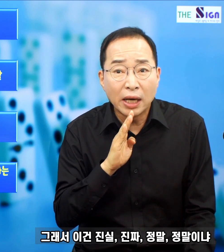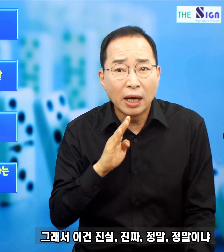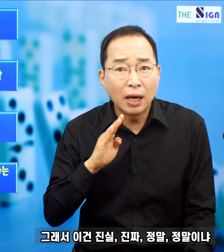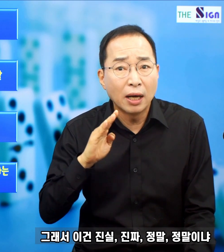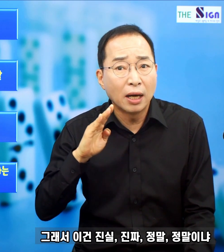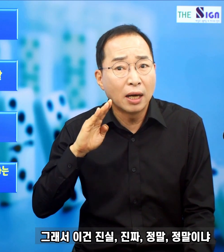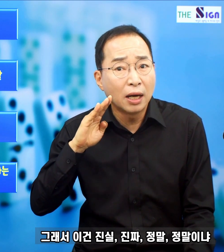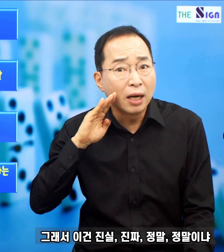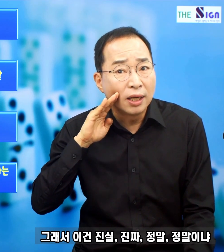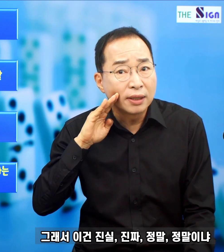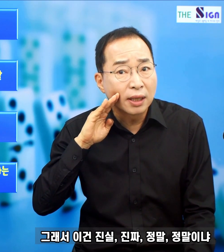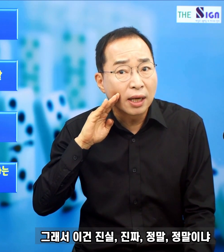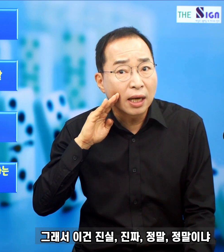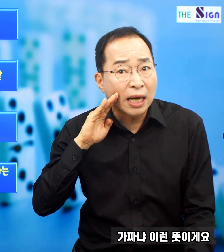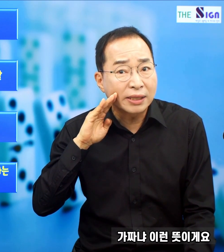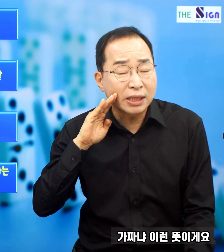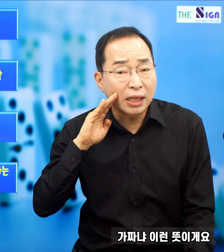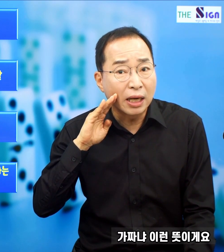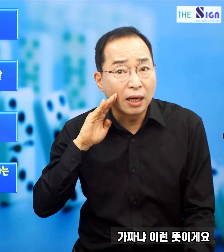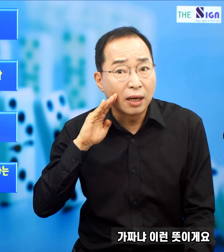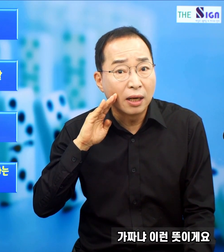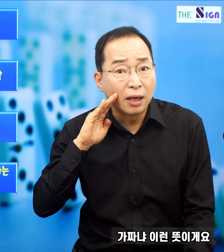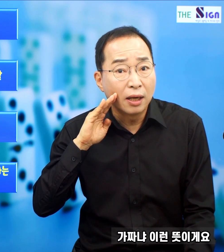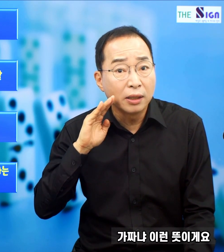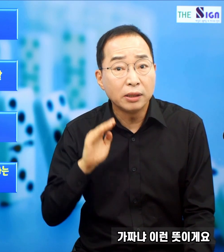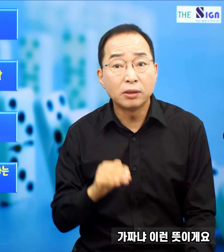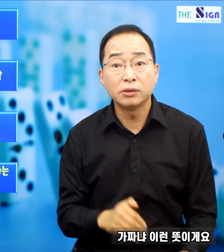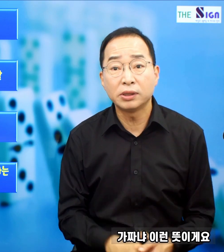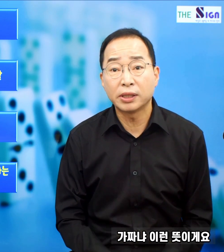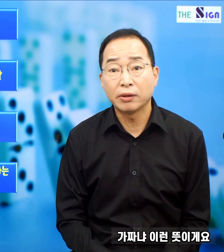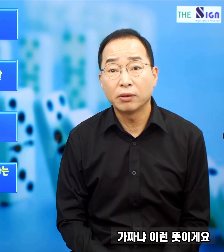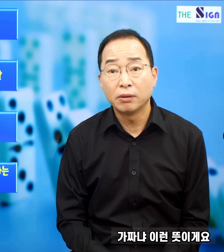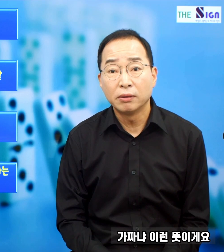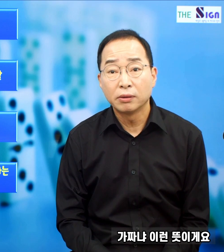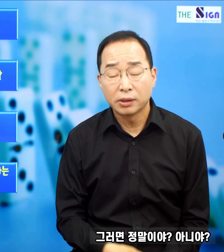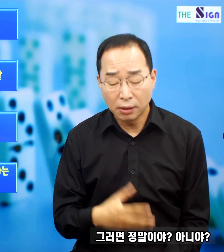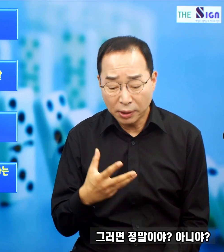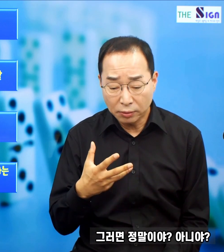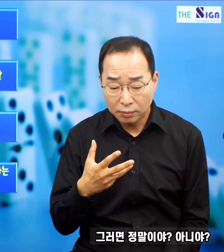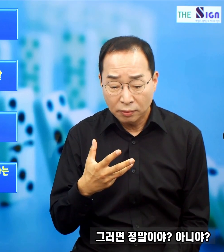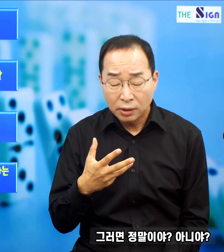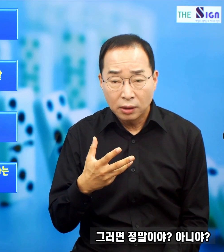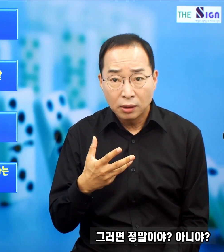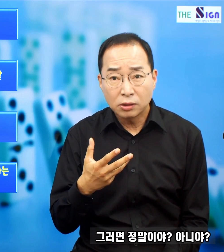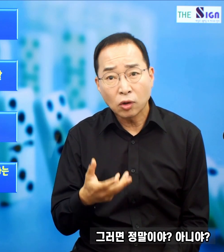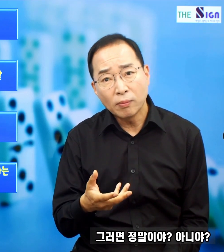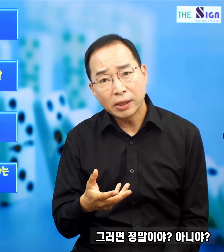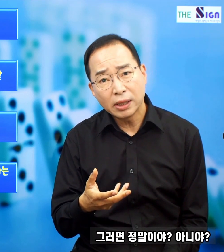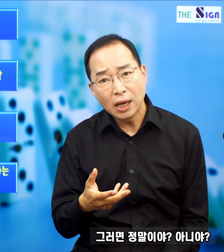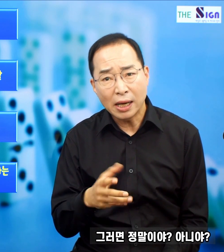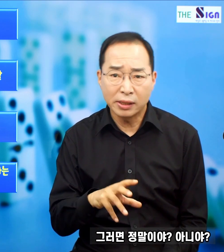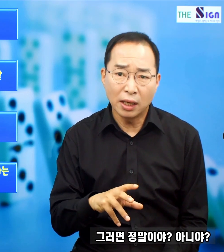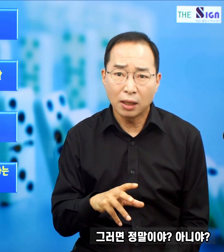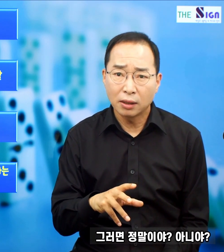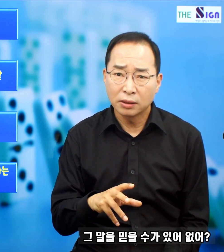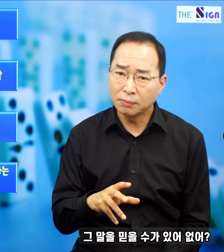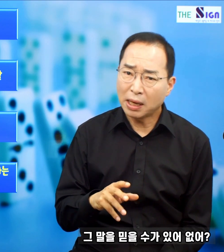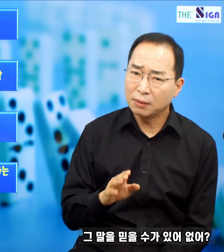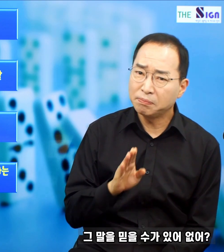정말이냐 가짜냐 이런 뜻이에요. 그러면 이 정말이야 아니야 그 말을 믿을